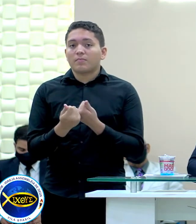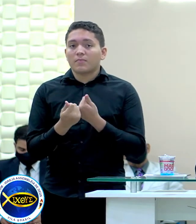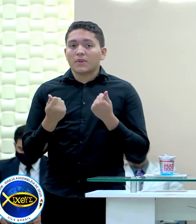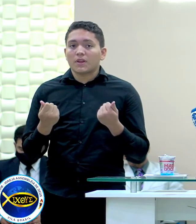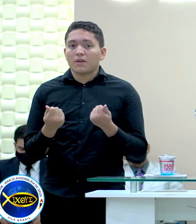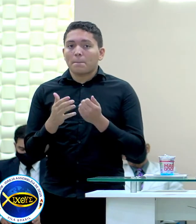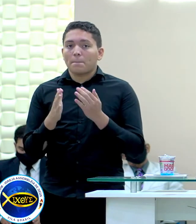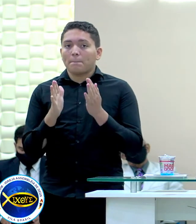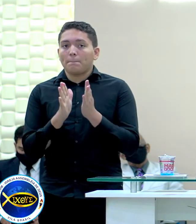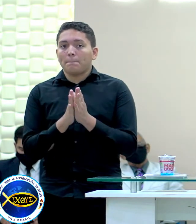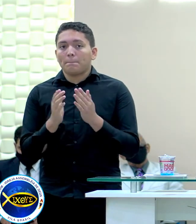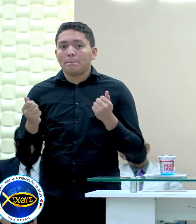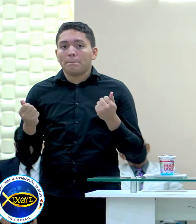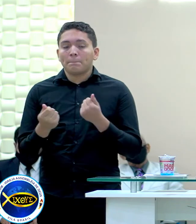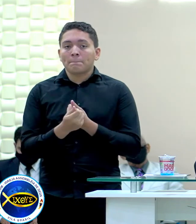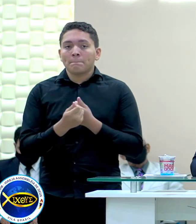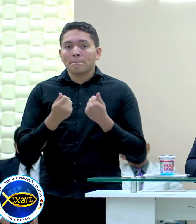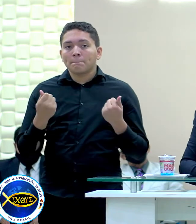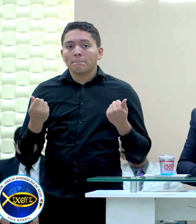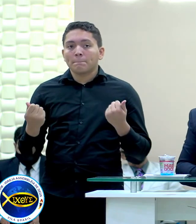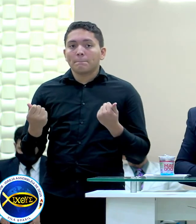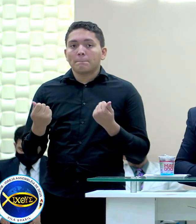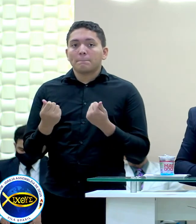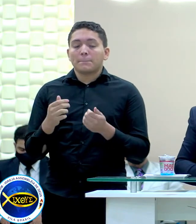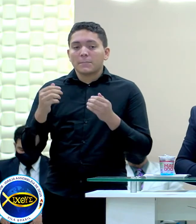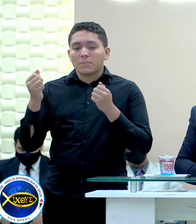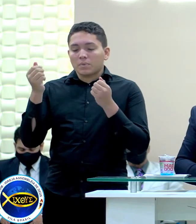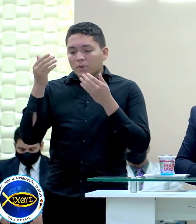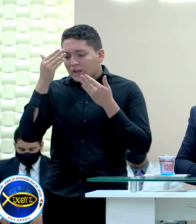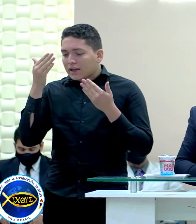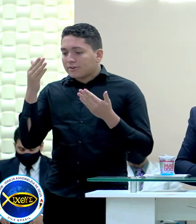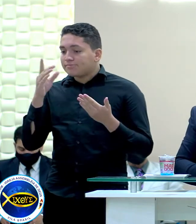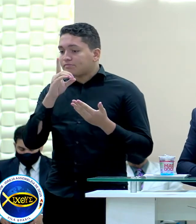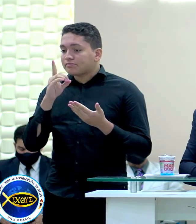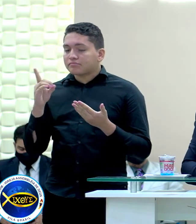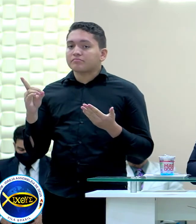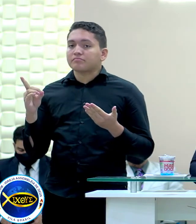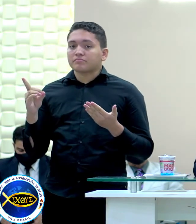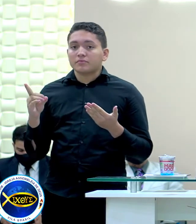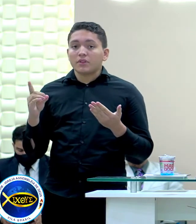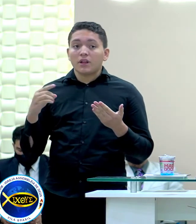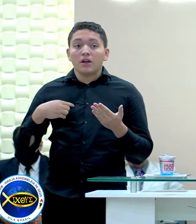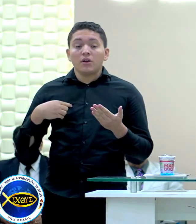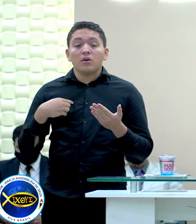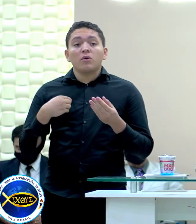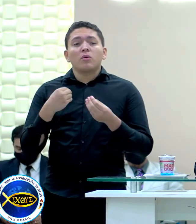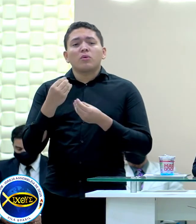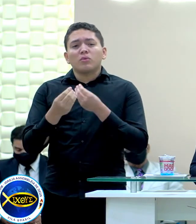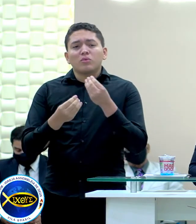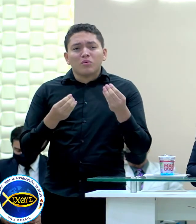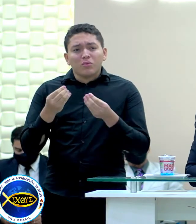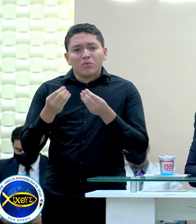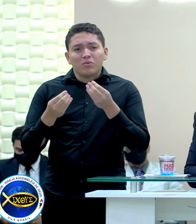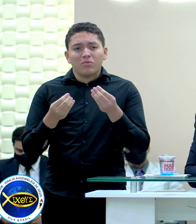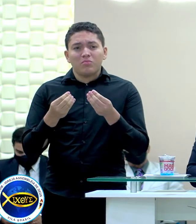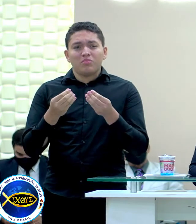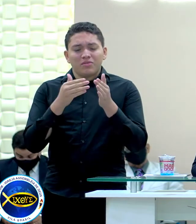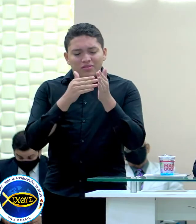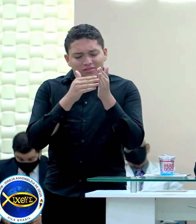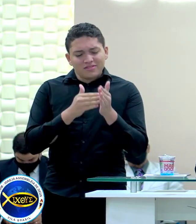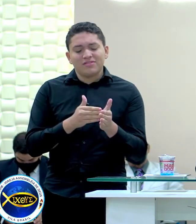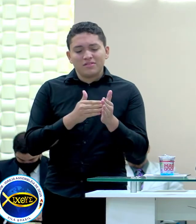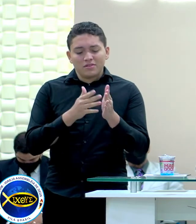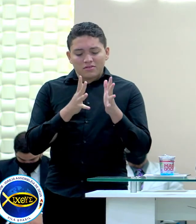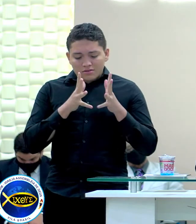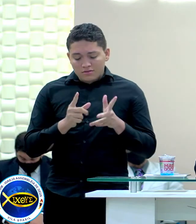aleluia, aleluia. Graças a Deus por isso. Como nos mantermos santos?